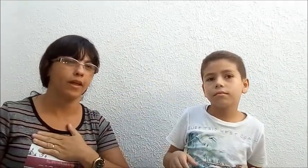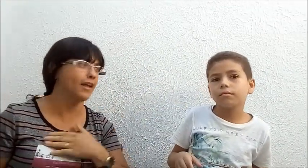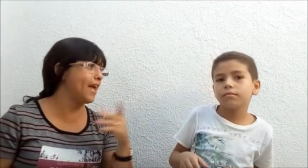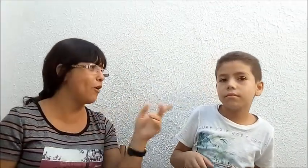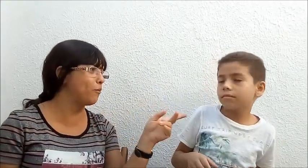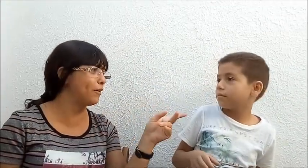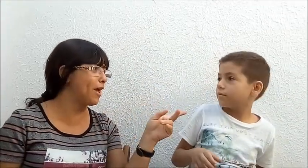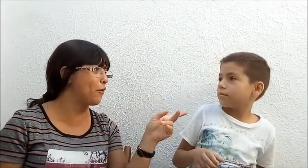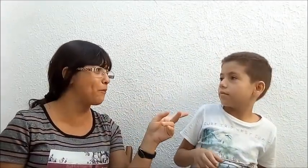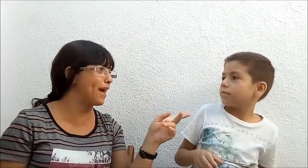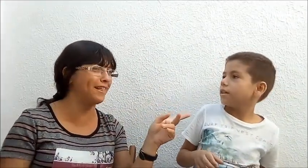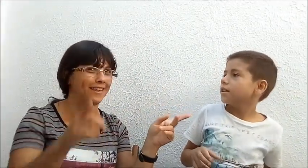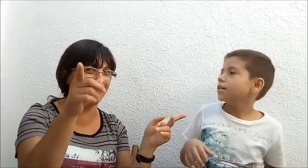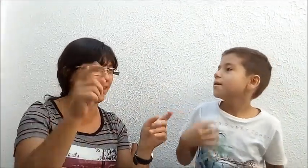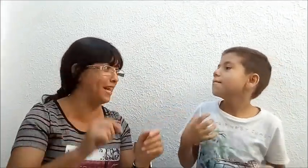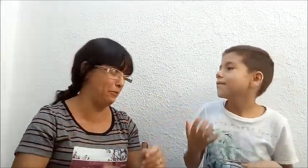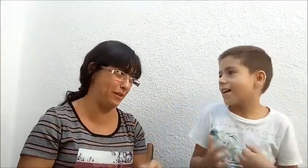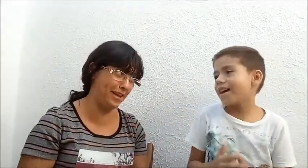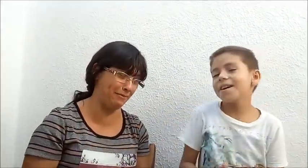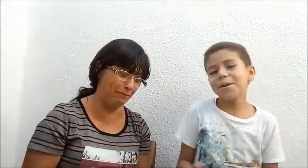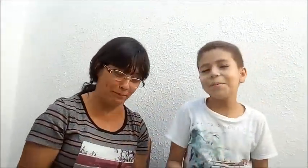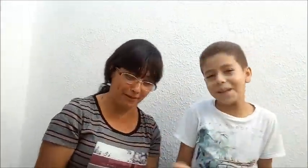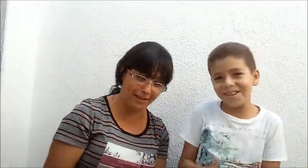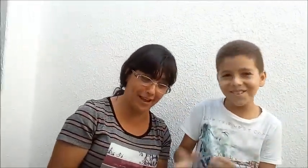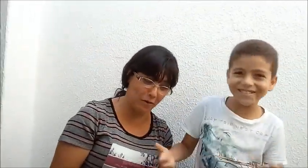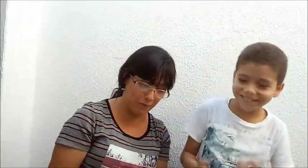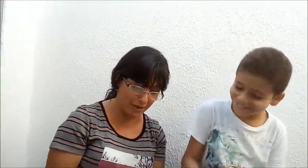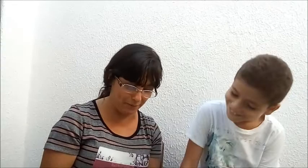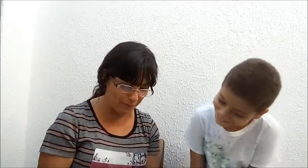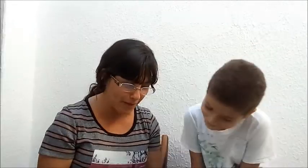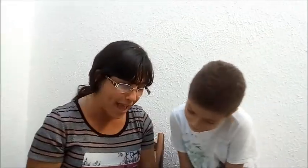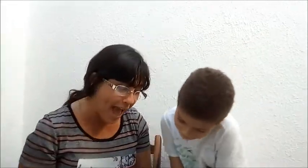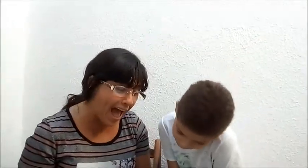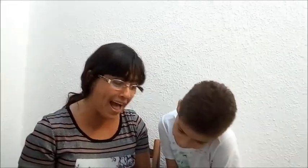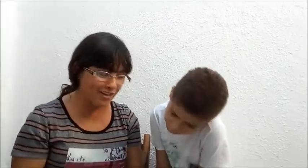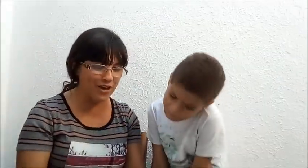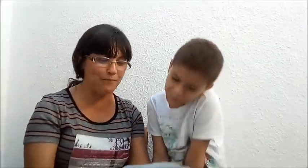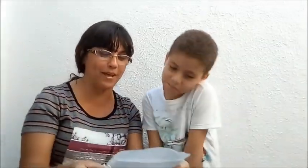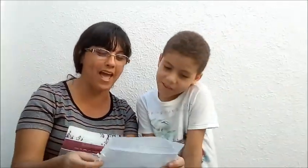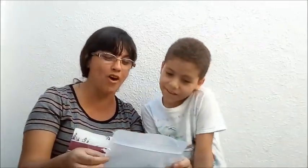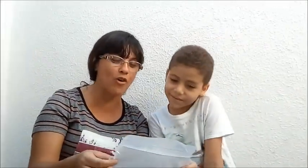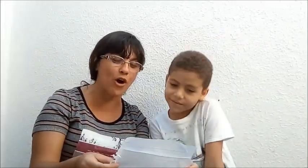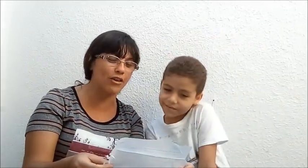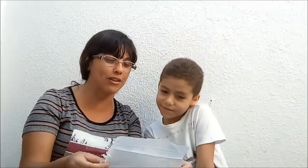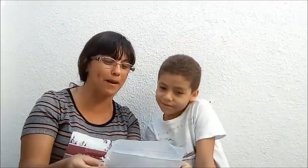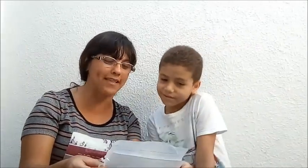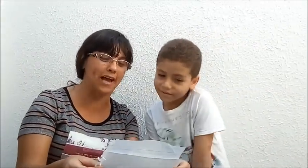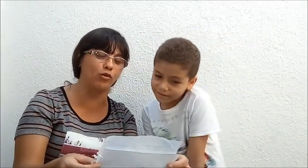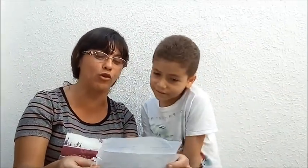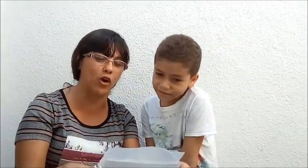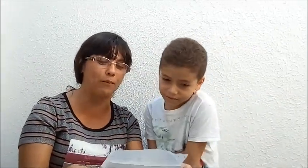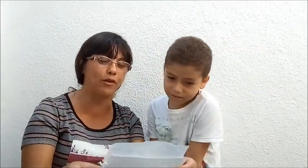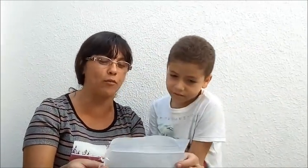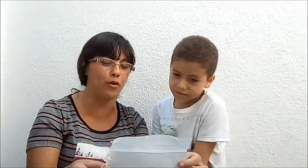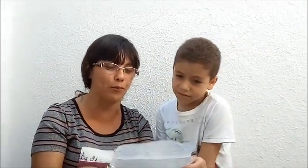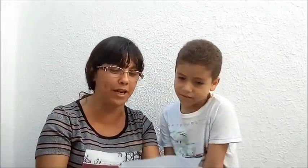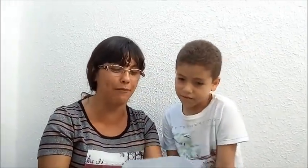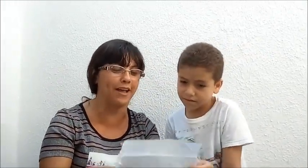Que é o pai de Felipe. É, meu primo. Que é o primo. Ah, shopping. Eu gosto de passear no shopping com meu primo e